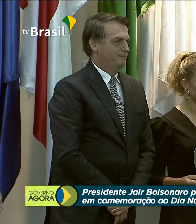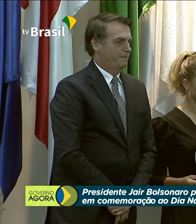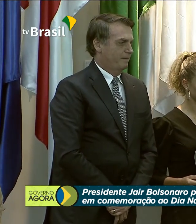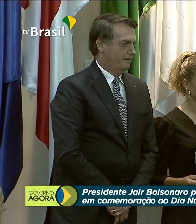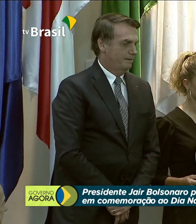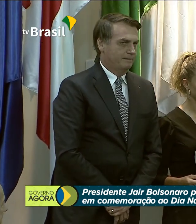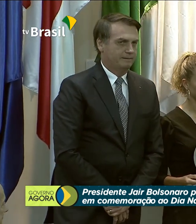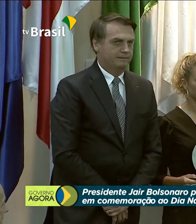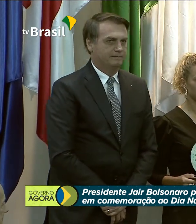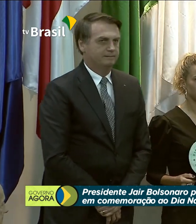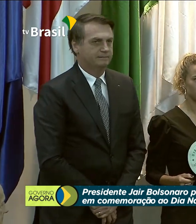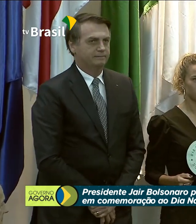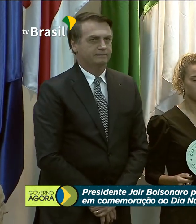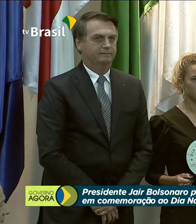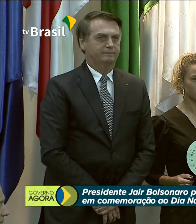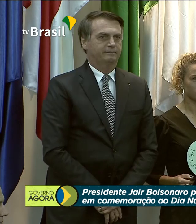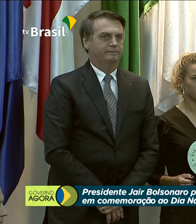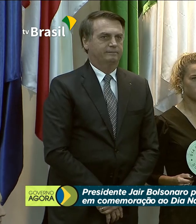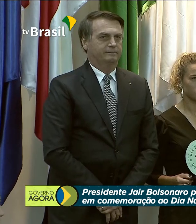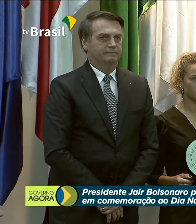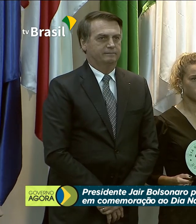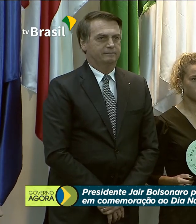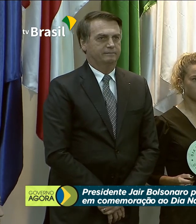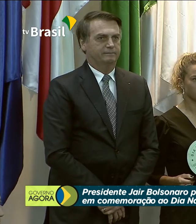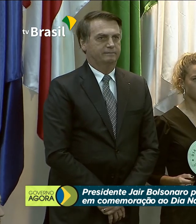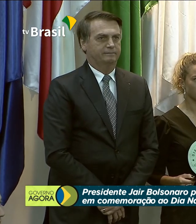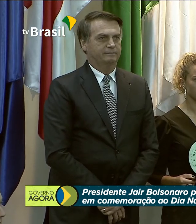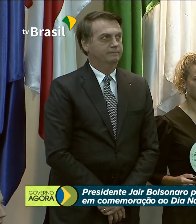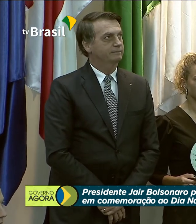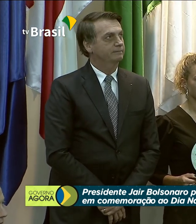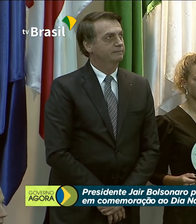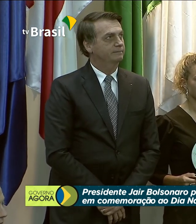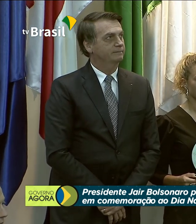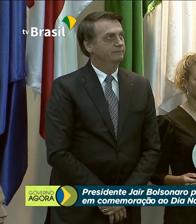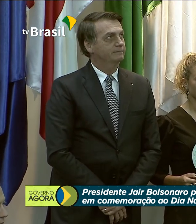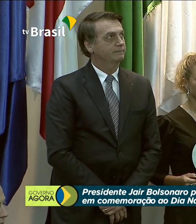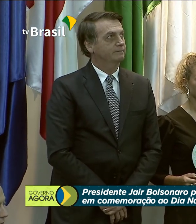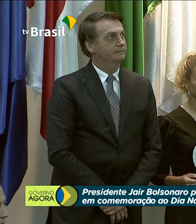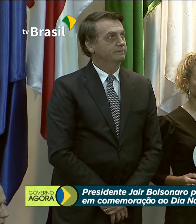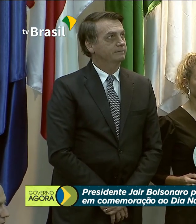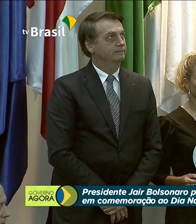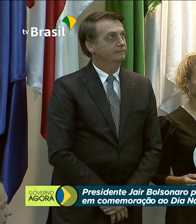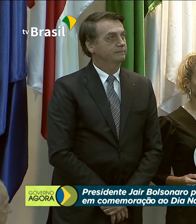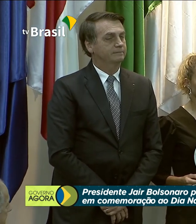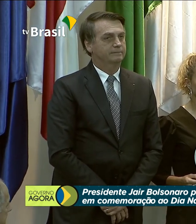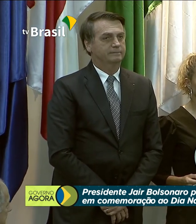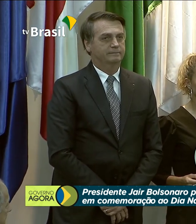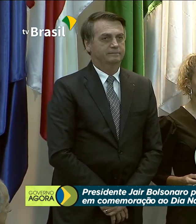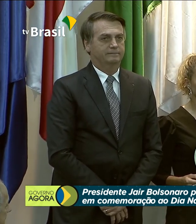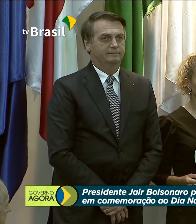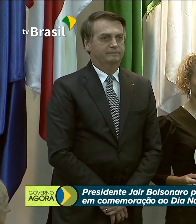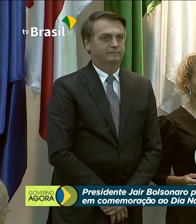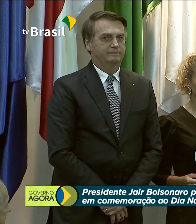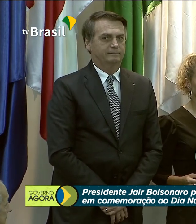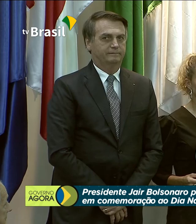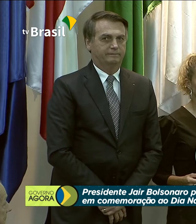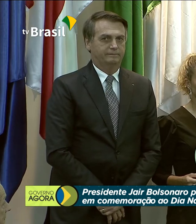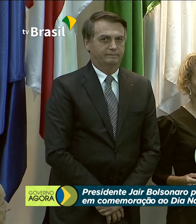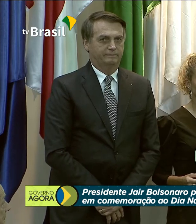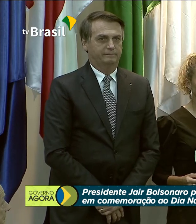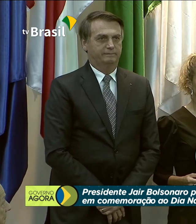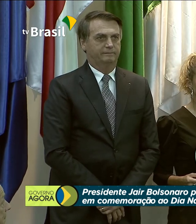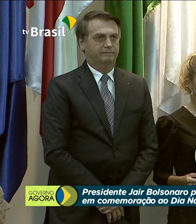em 2018. Teve passagens por clubes da Dinamarca, Estados Unidos e diferentes equipes no Brasil.